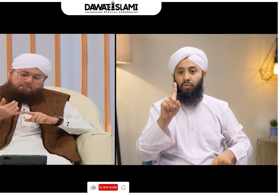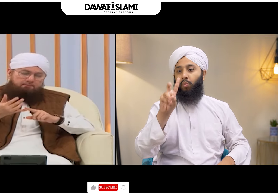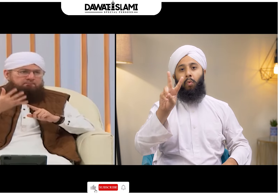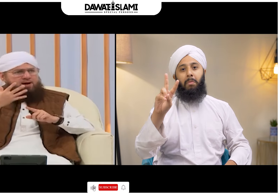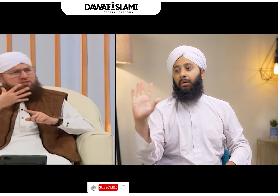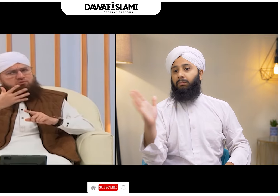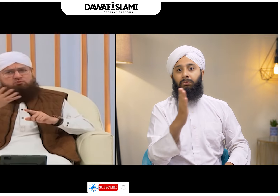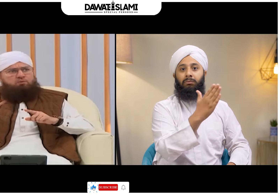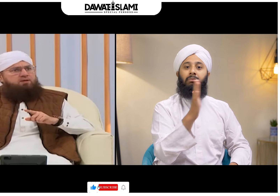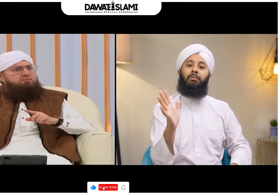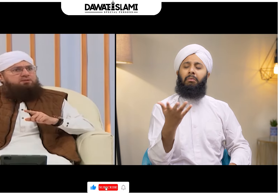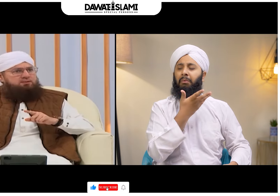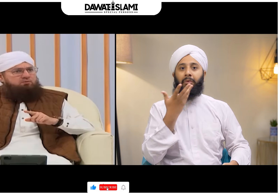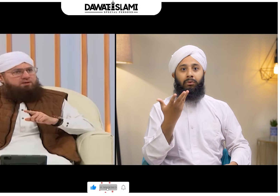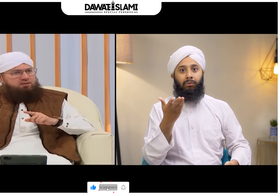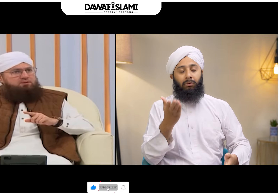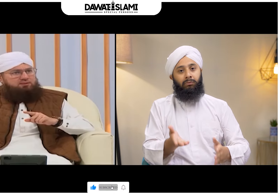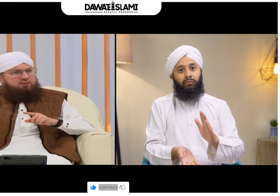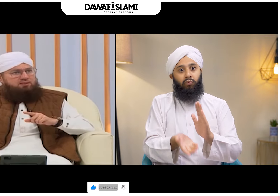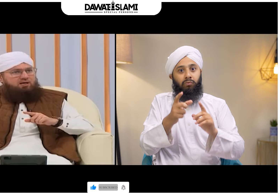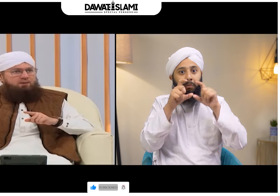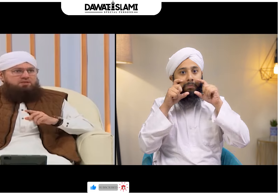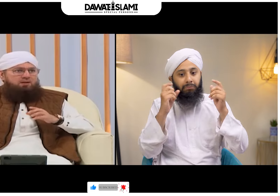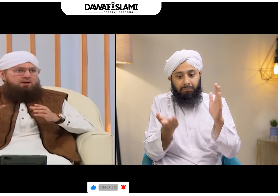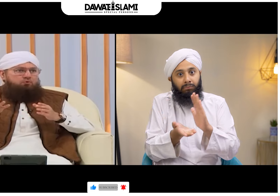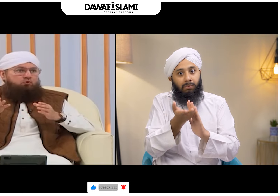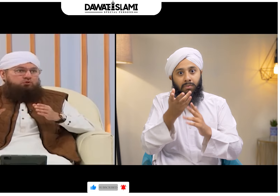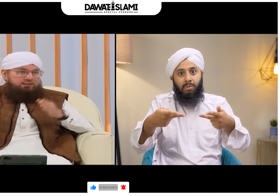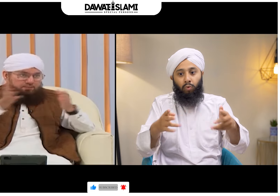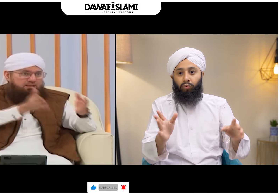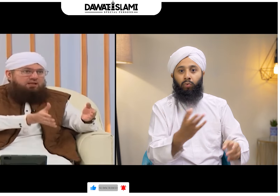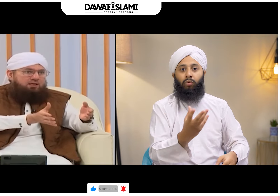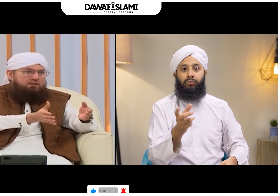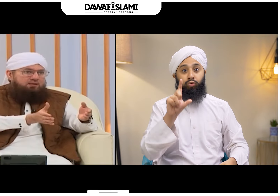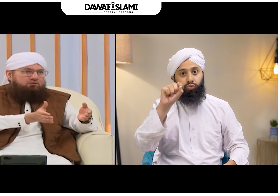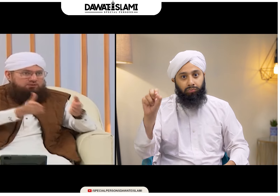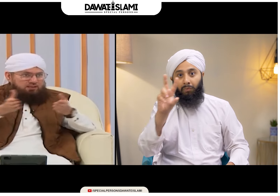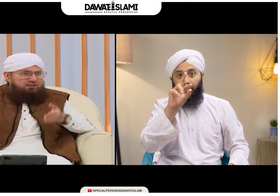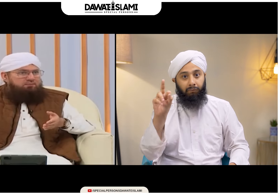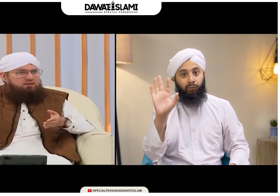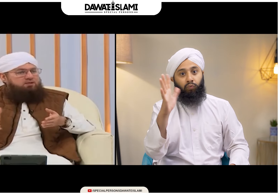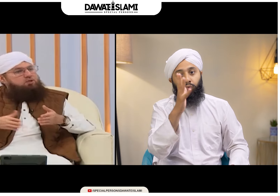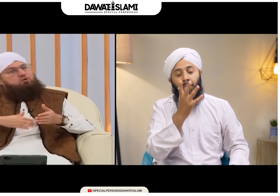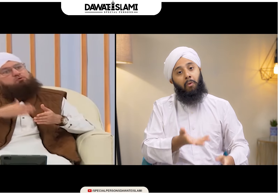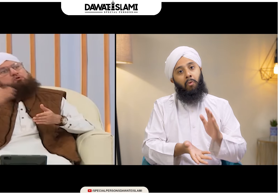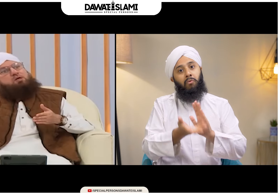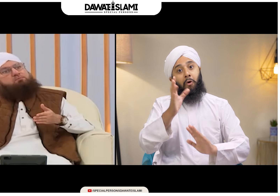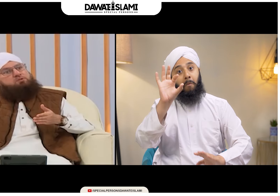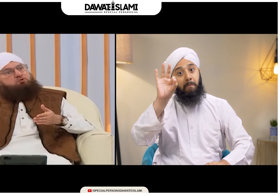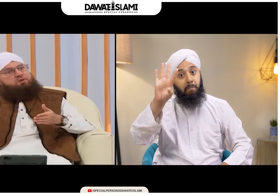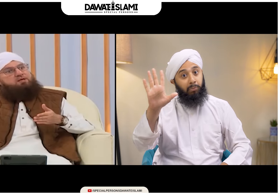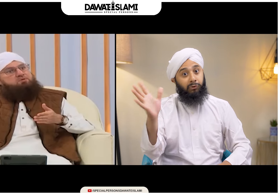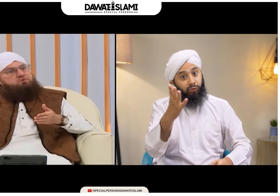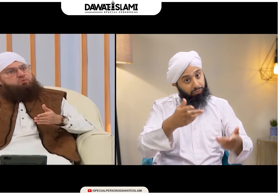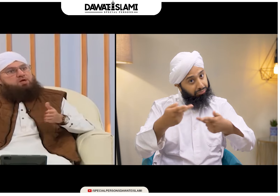بڑھایا. ماسک جو 2 روپے کا نہیں بکتا تھا، روپے کا نہیں بکتا تھا، اب جناب آپ کو تو زیادہ بکنے لگا، سستا کر دیں بھائی. اس کو جناب